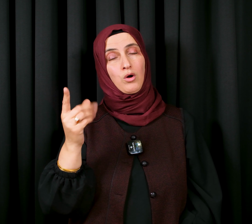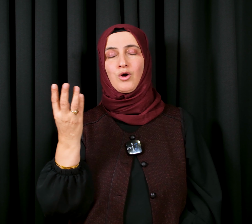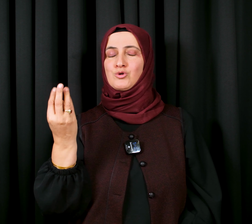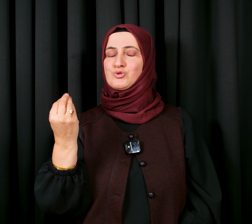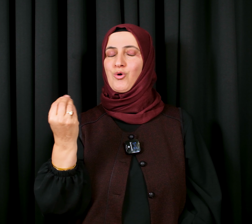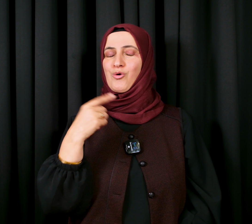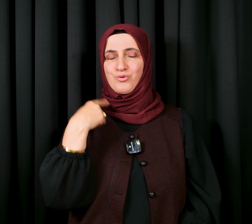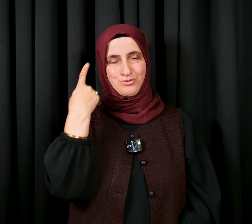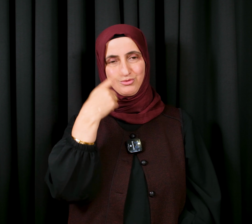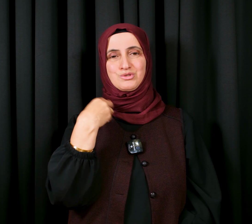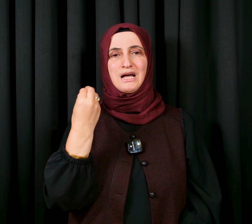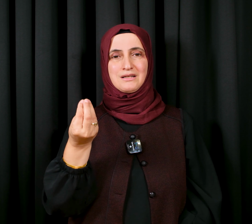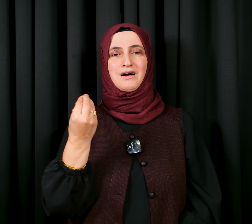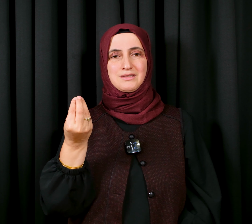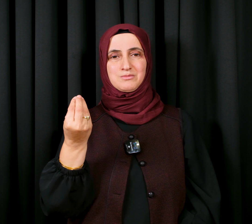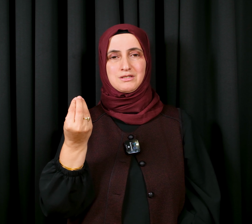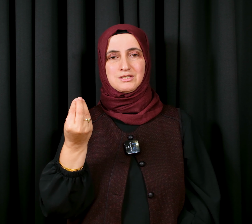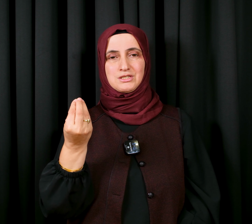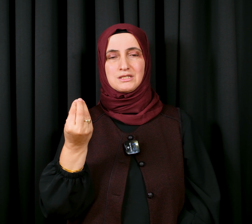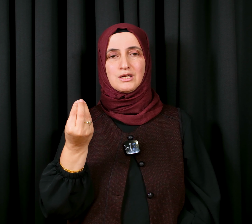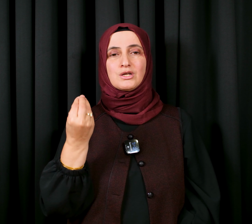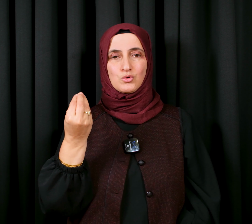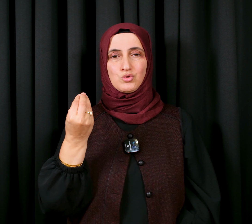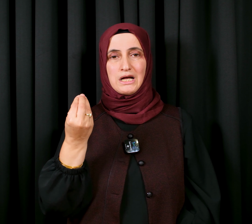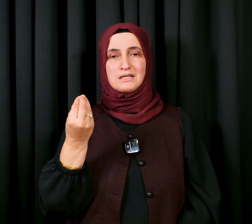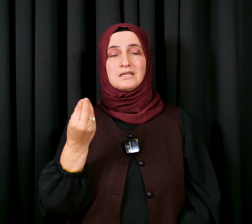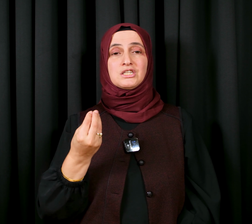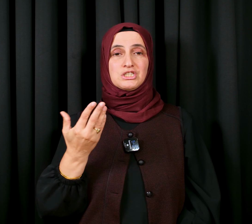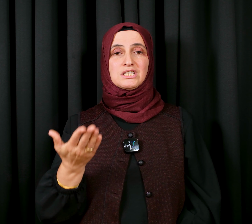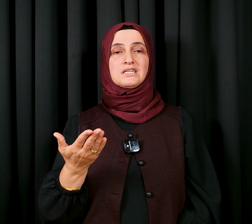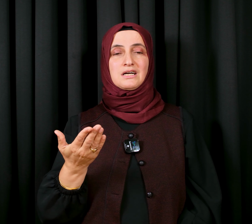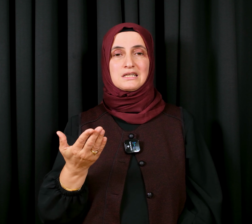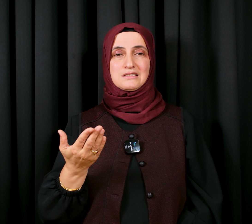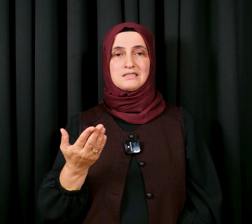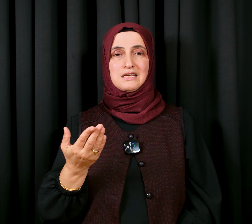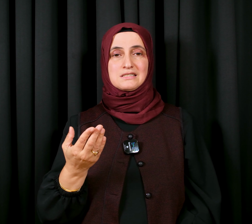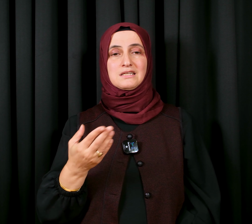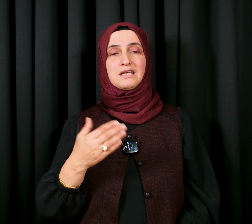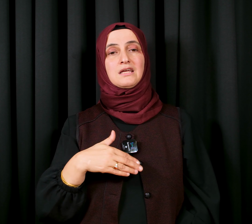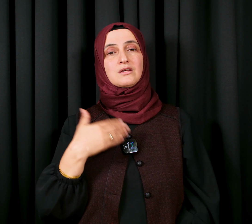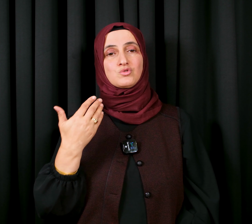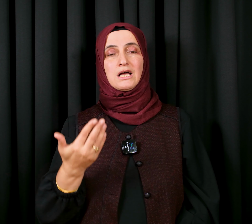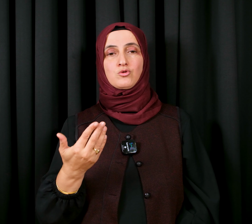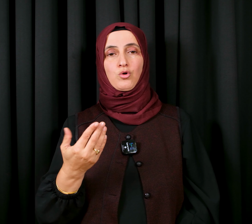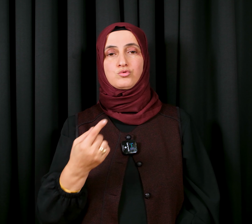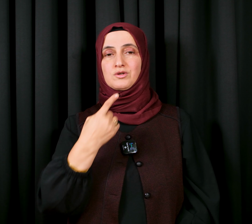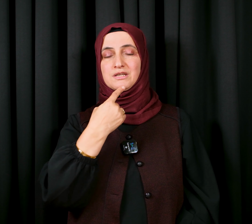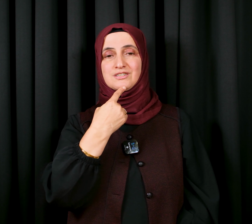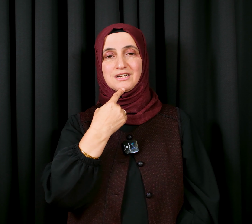çok güzel anlamını taşır. Güzel. Çirkin hareketinde ise yine güzel de olduğu gibi işaret